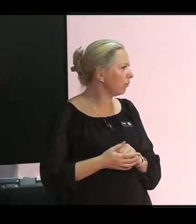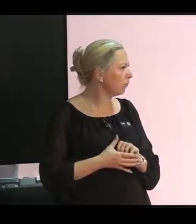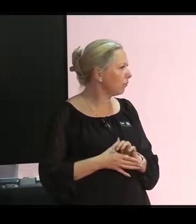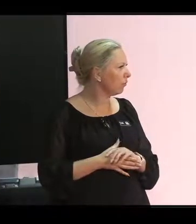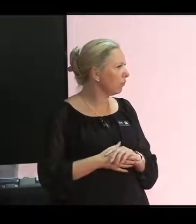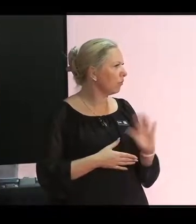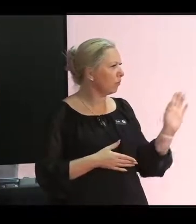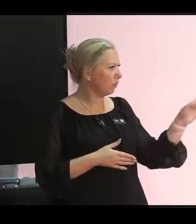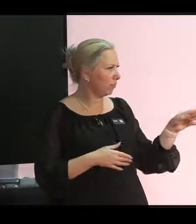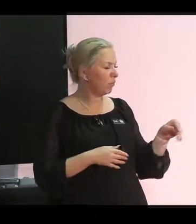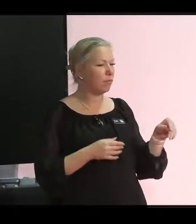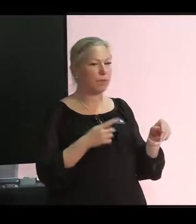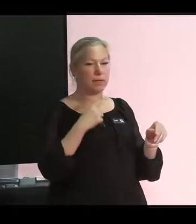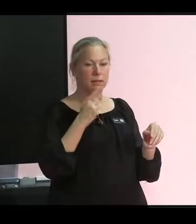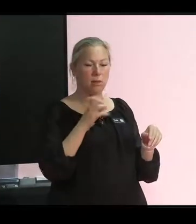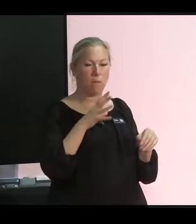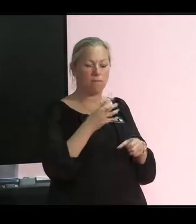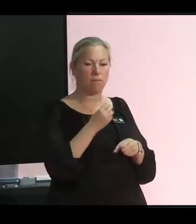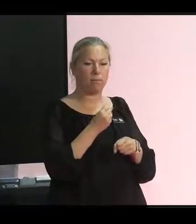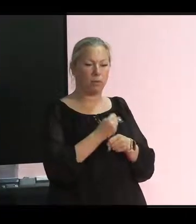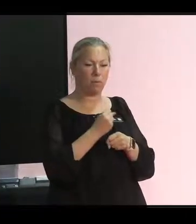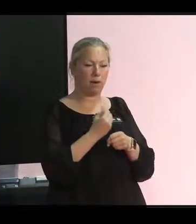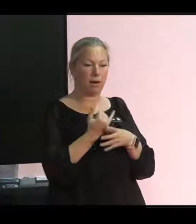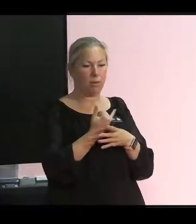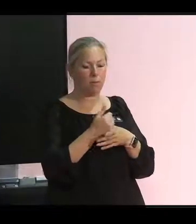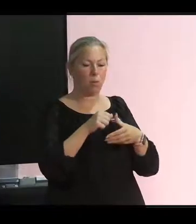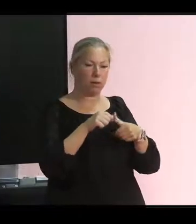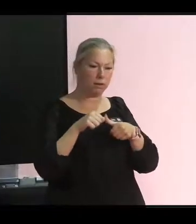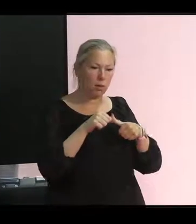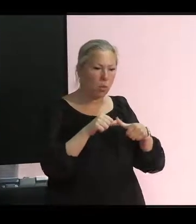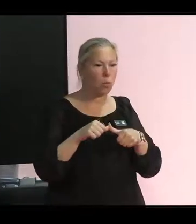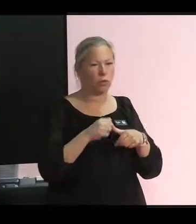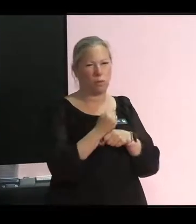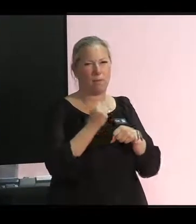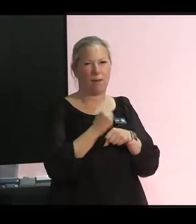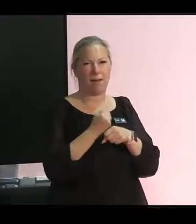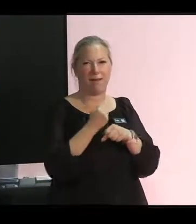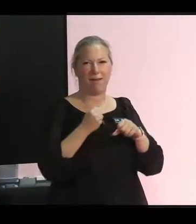Så om man jobbar inom en, kan man säga, en organisation som jobbar internationellt,